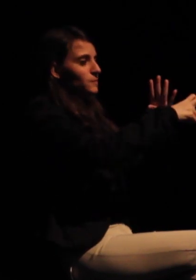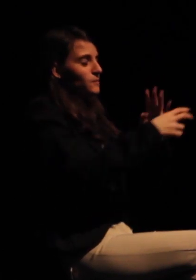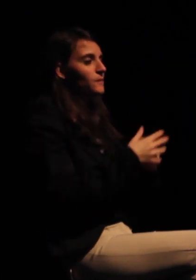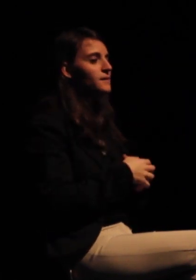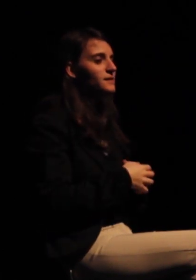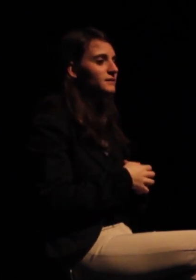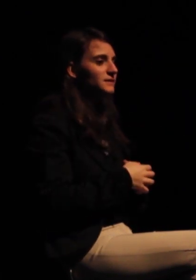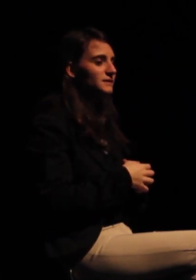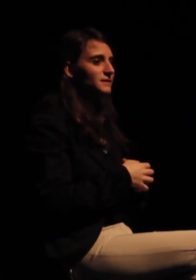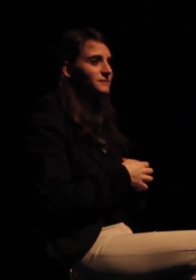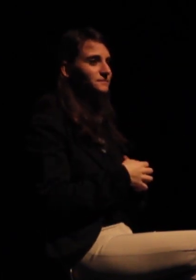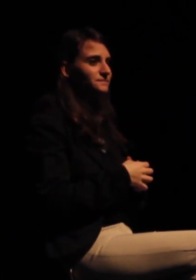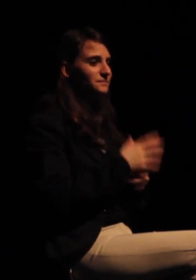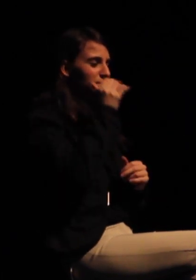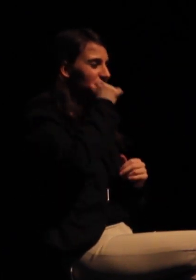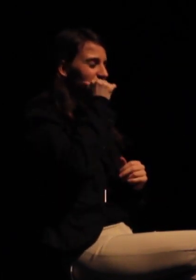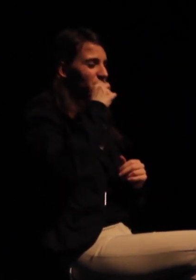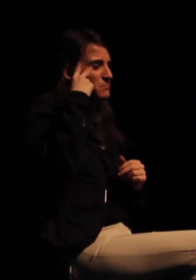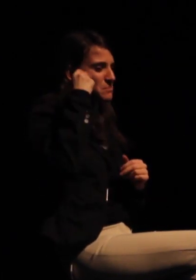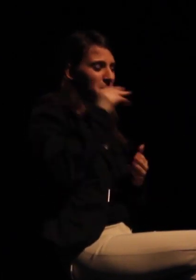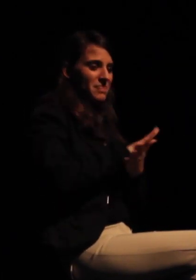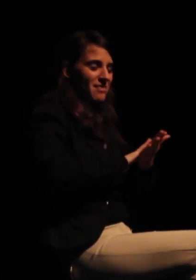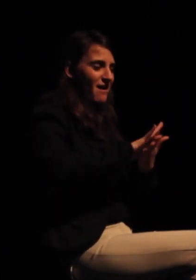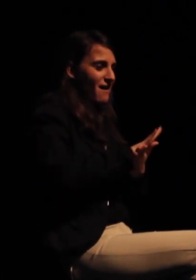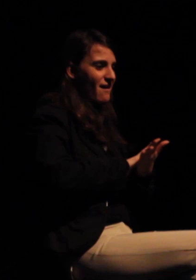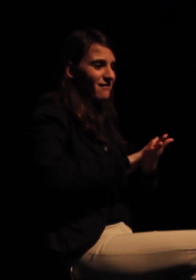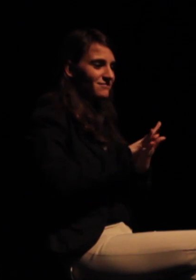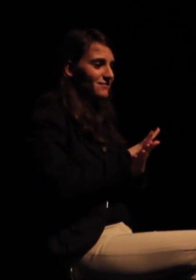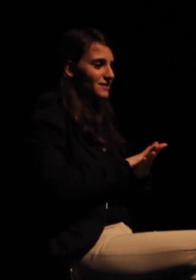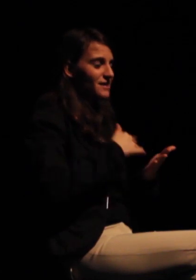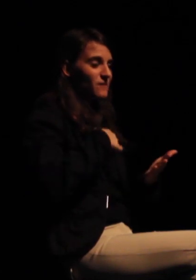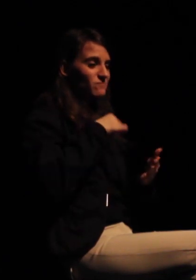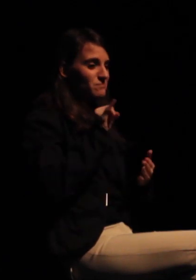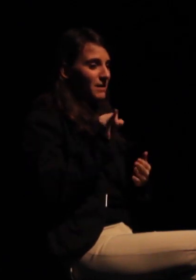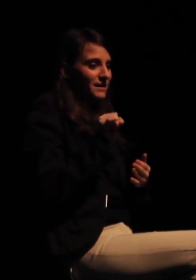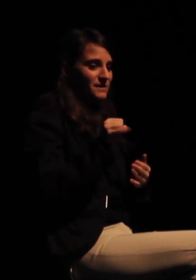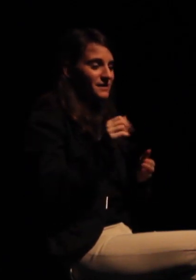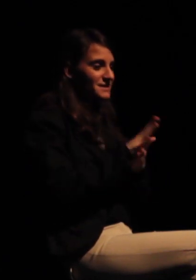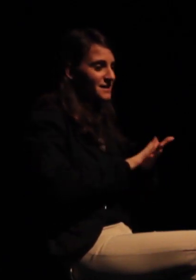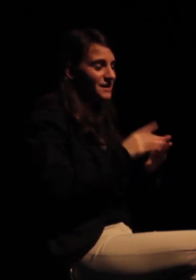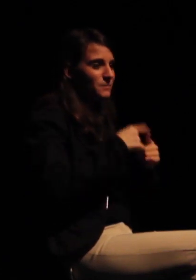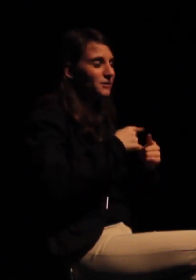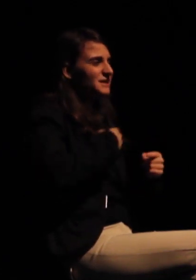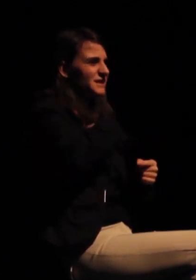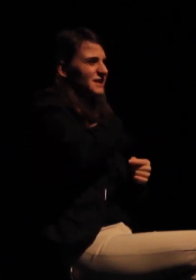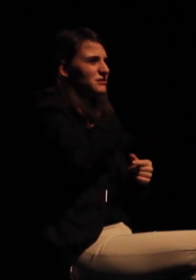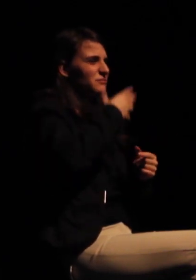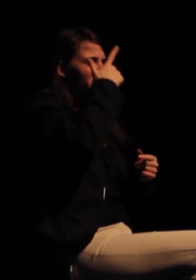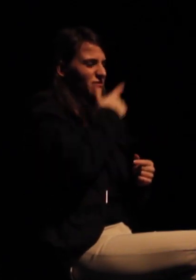mais bonito na classe, um mais interessante, um que contava histórias, um que cantava, e eu não fazia nada.